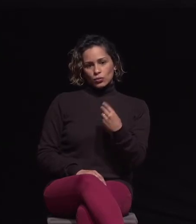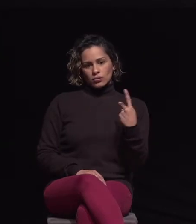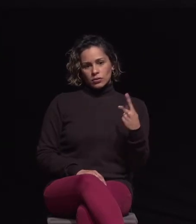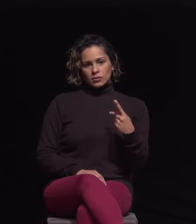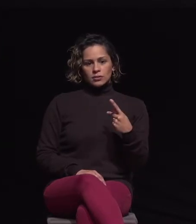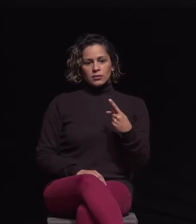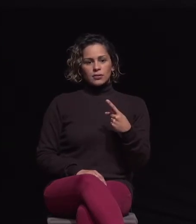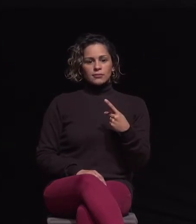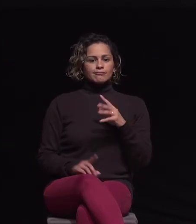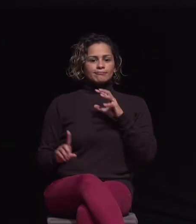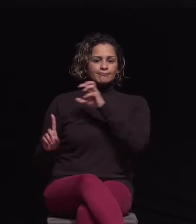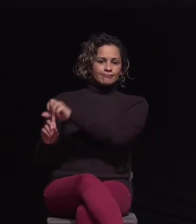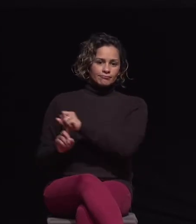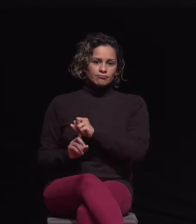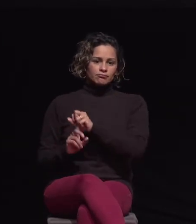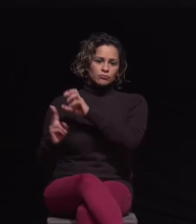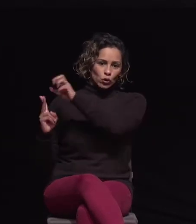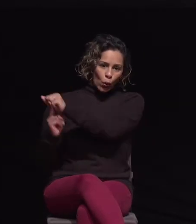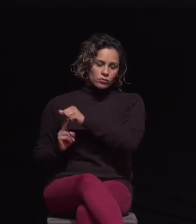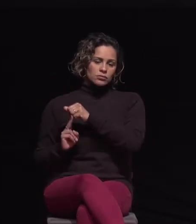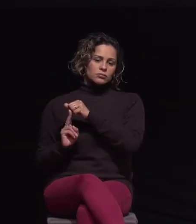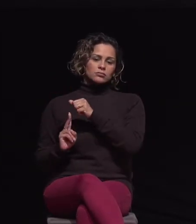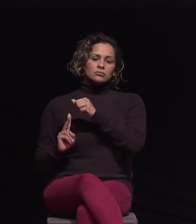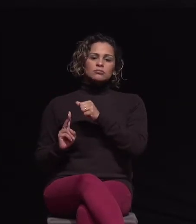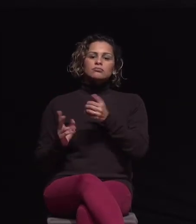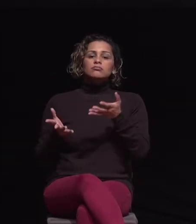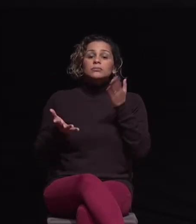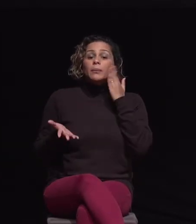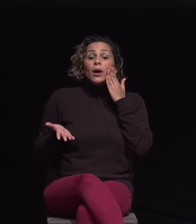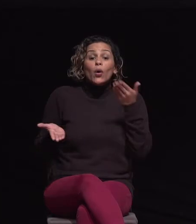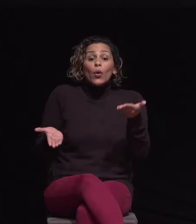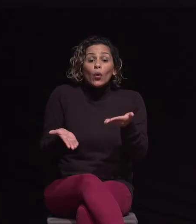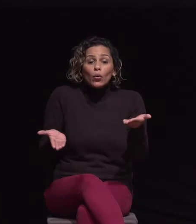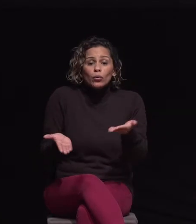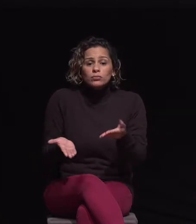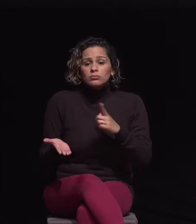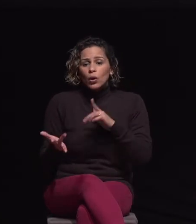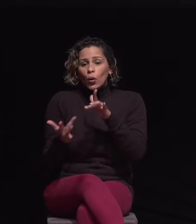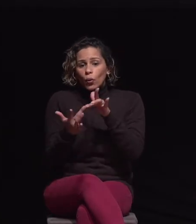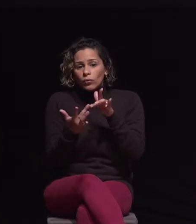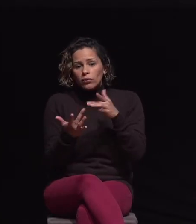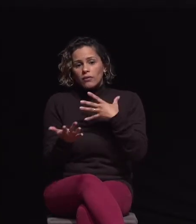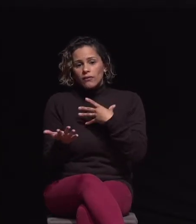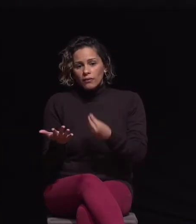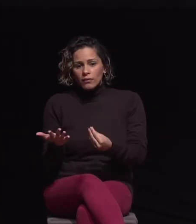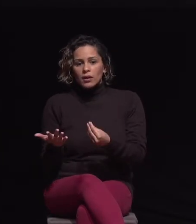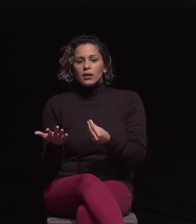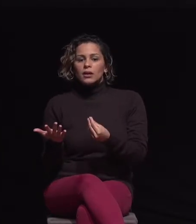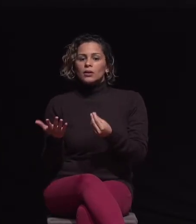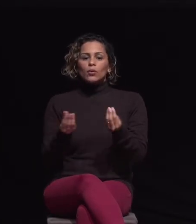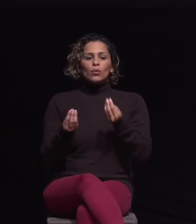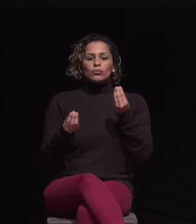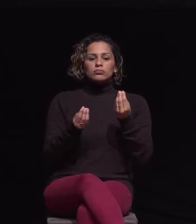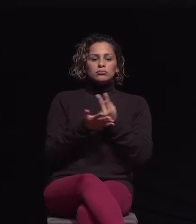você. Queria saber se hoje você tem contato com eles, se você retomou isso ou não, você não tem mais esse